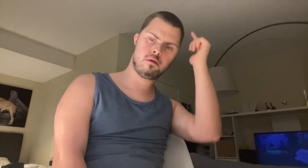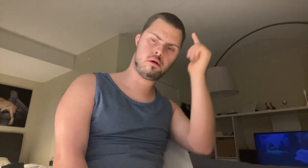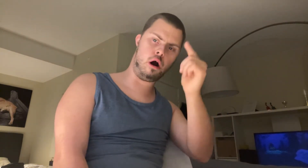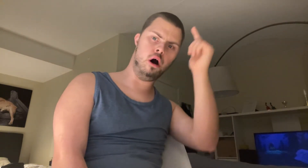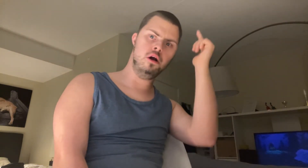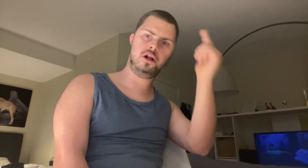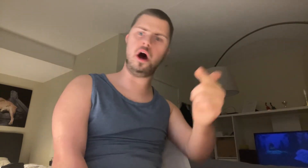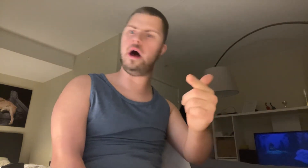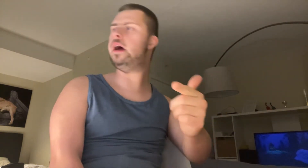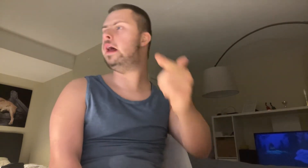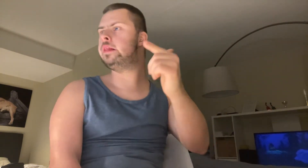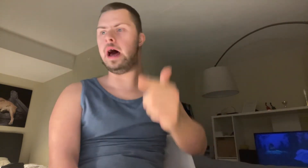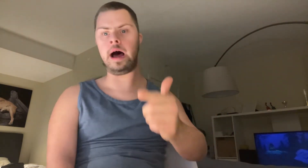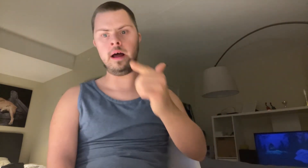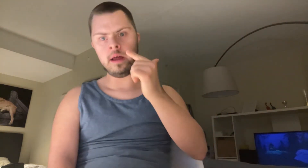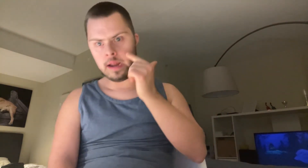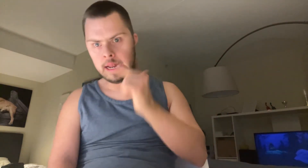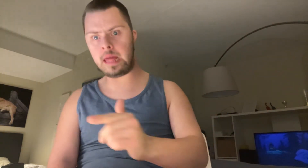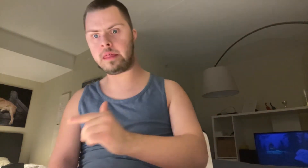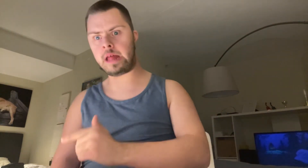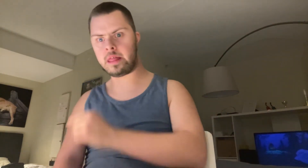Vi ska köra det här listan sen.